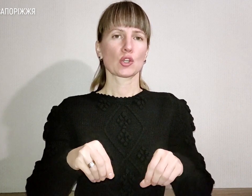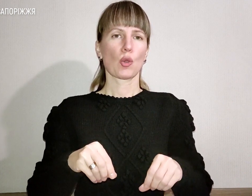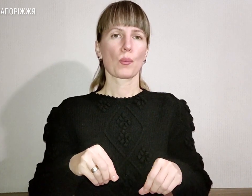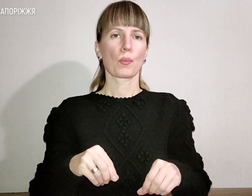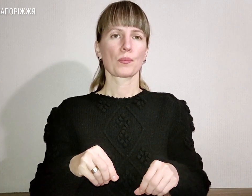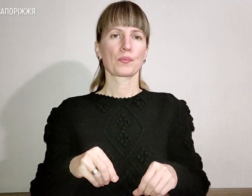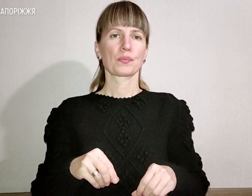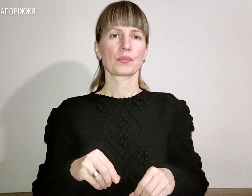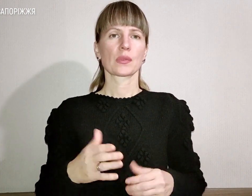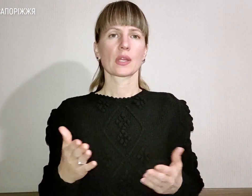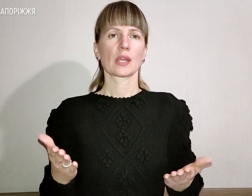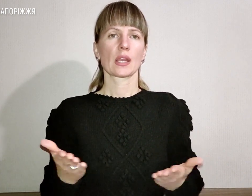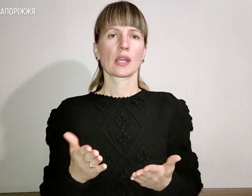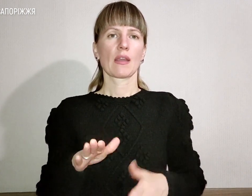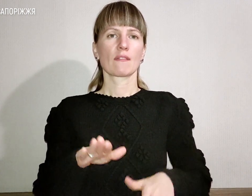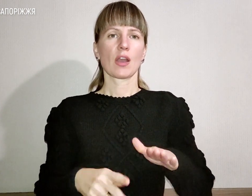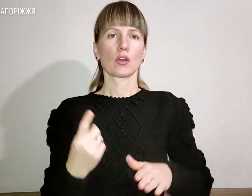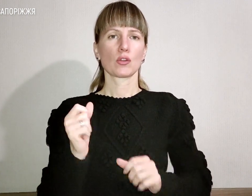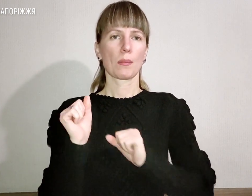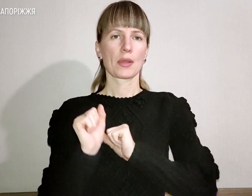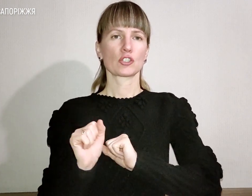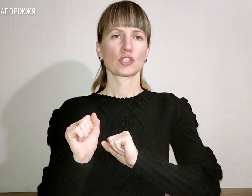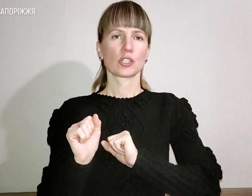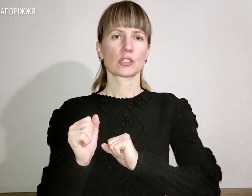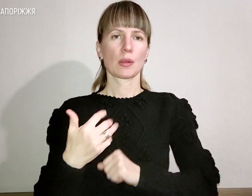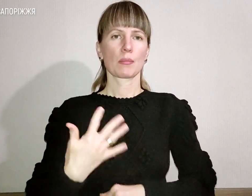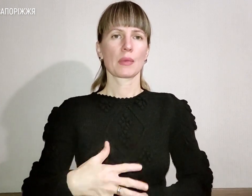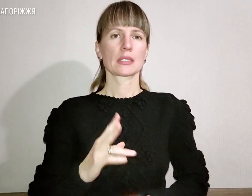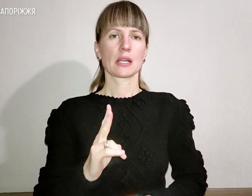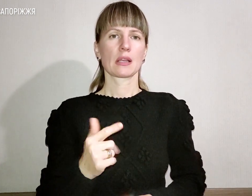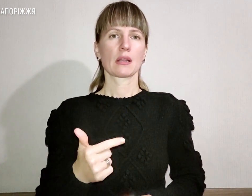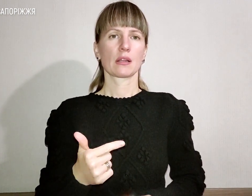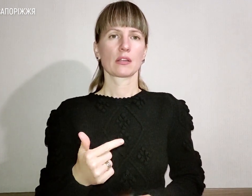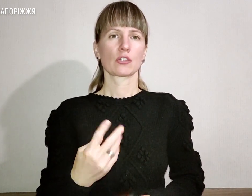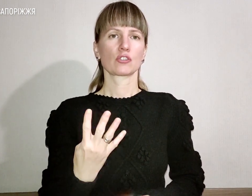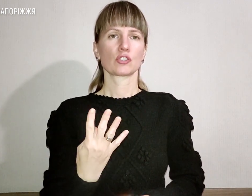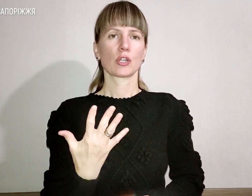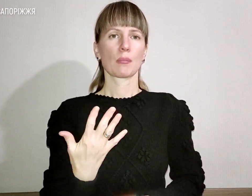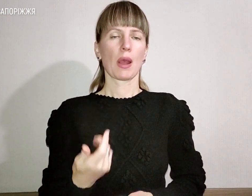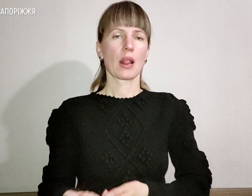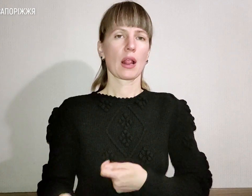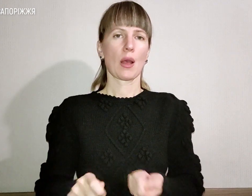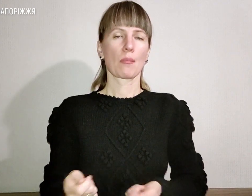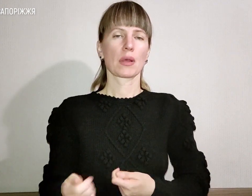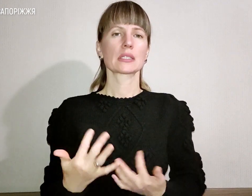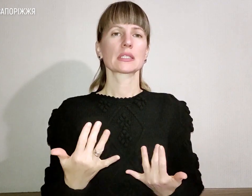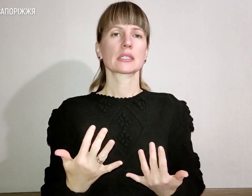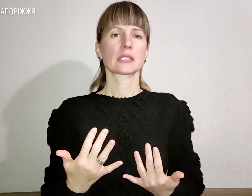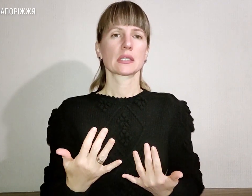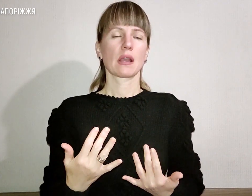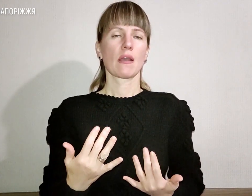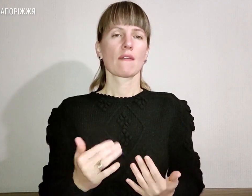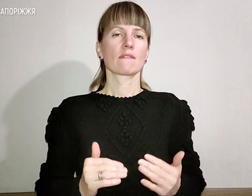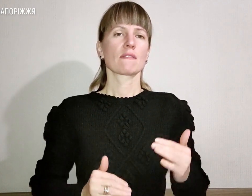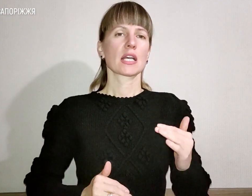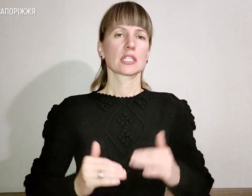Яка вам вага одного місячка? 50 кіло? 4-5 лопат. Скільки висока мотивація цих людей? Та, куди ще